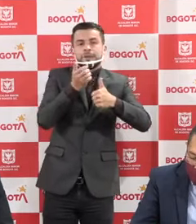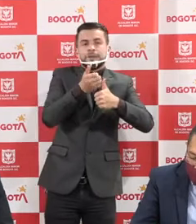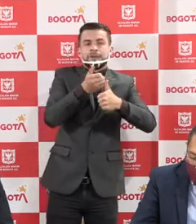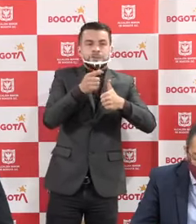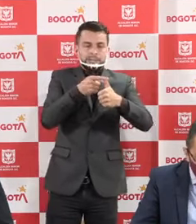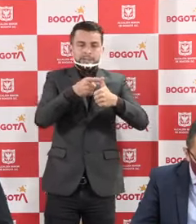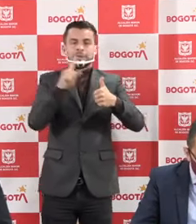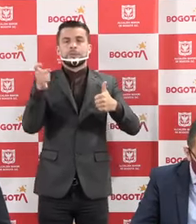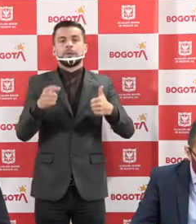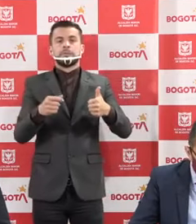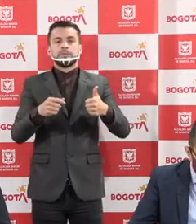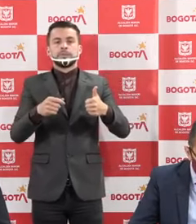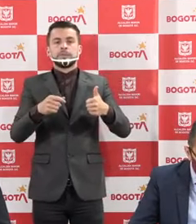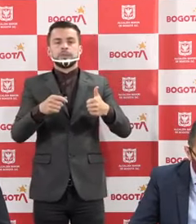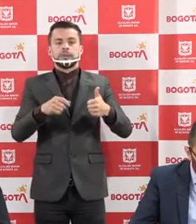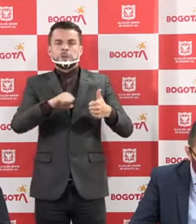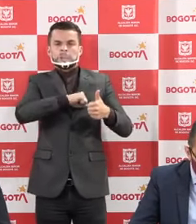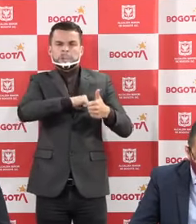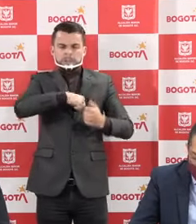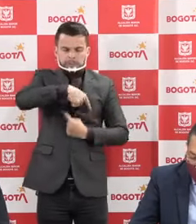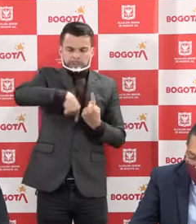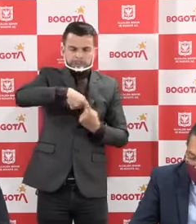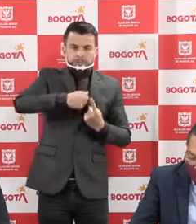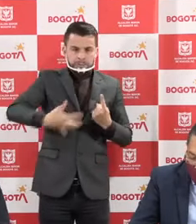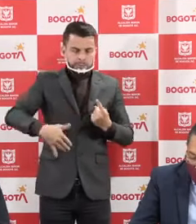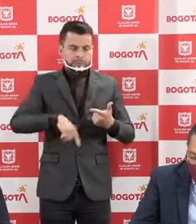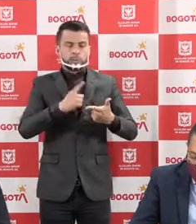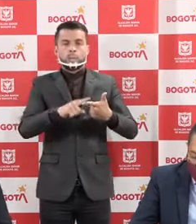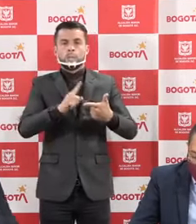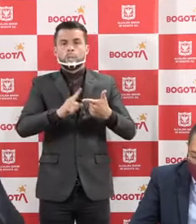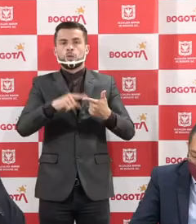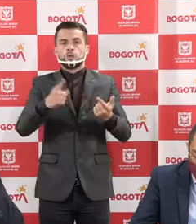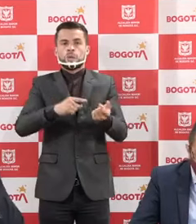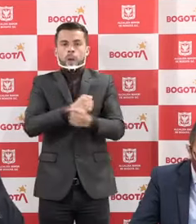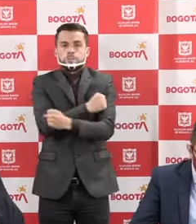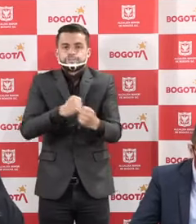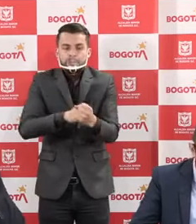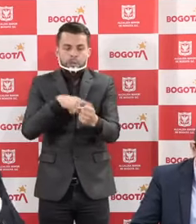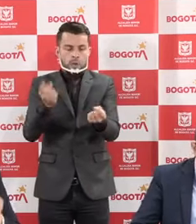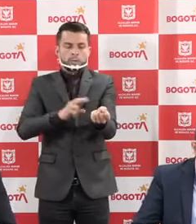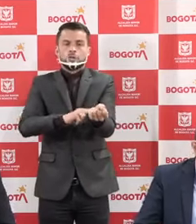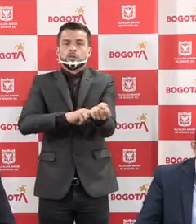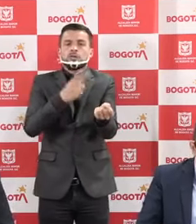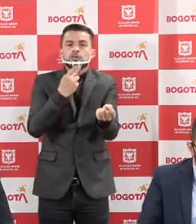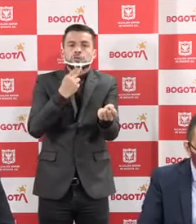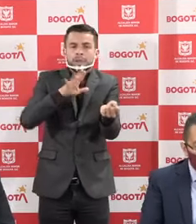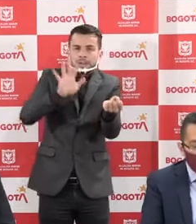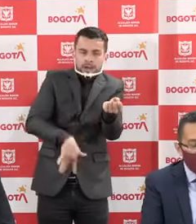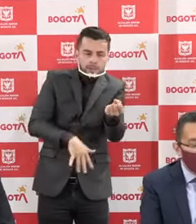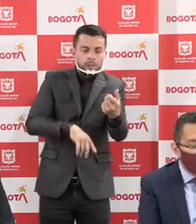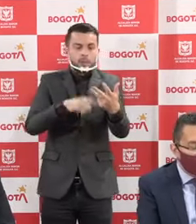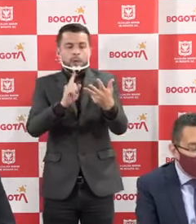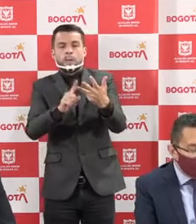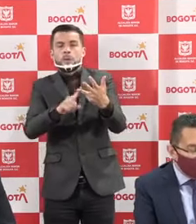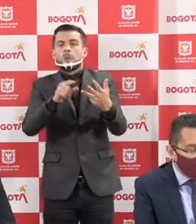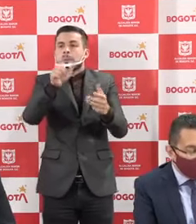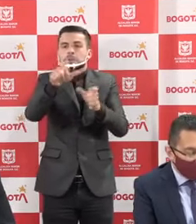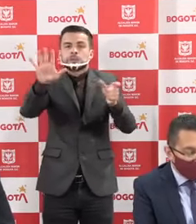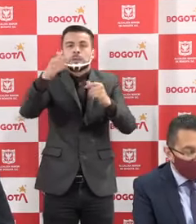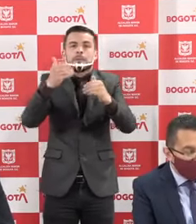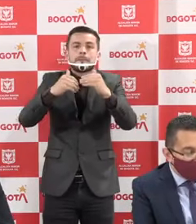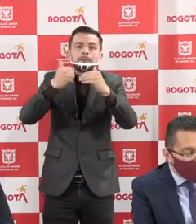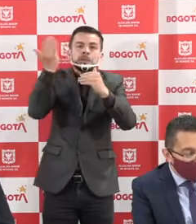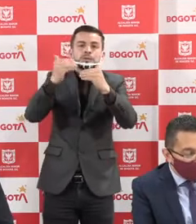hipertensión la diabetes la obesidad o personas mayores deben en todo momento tener